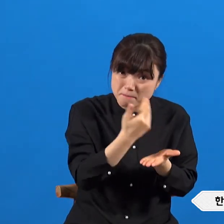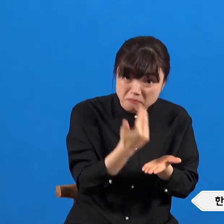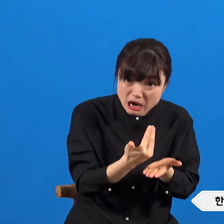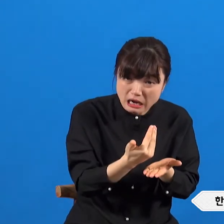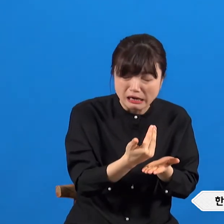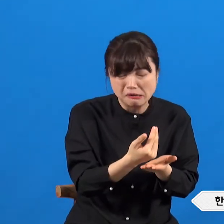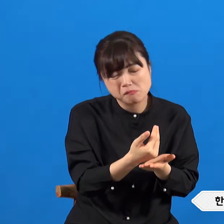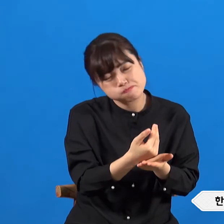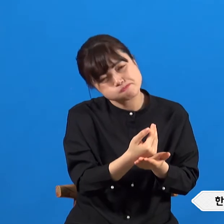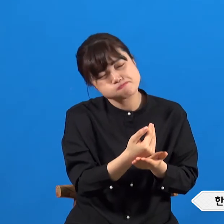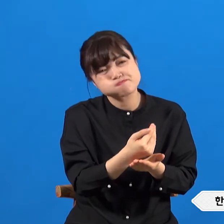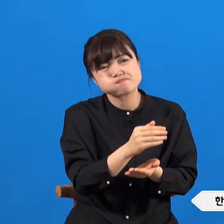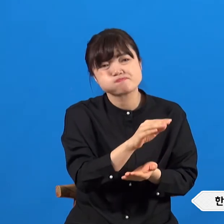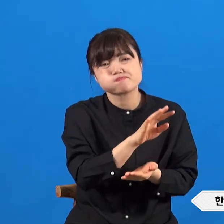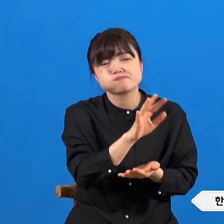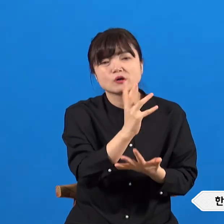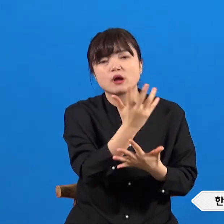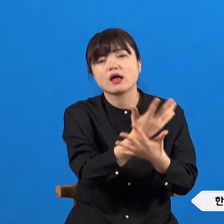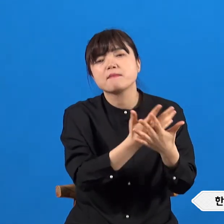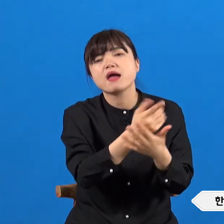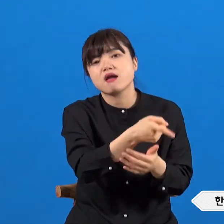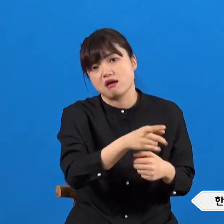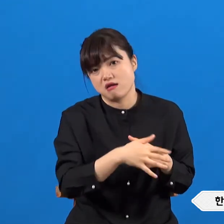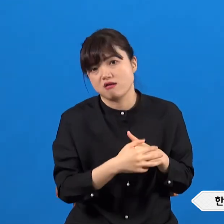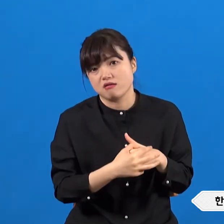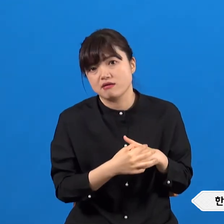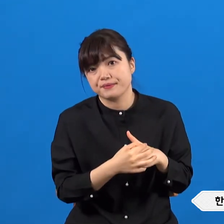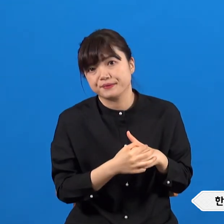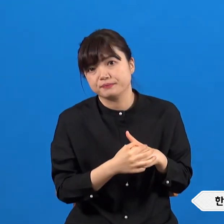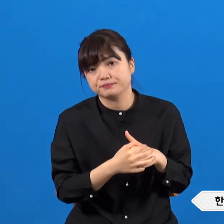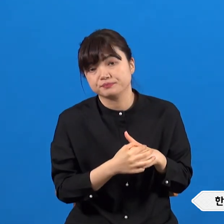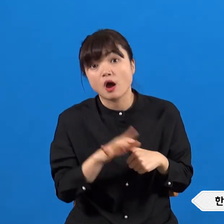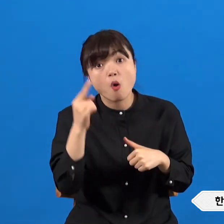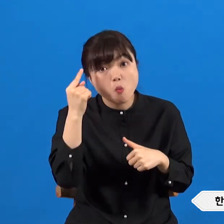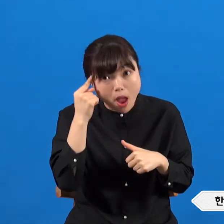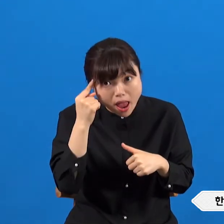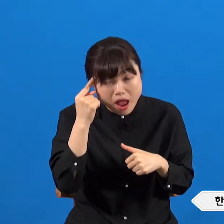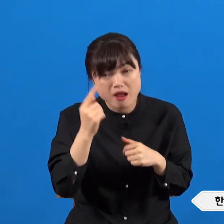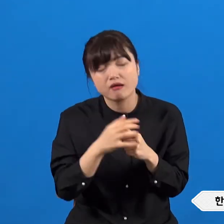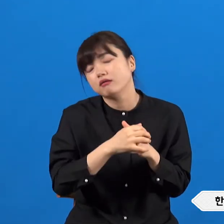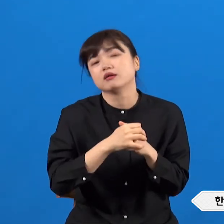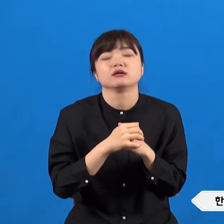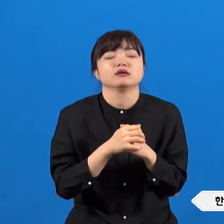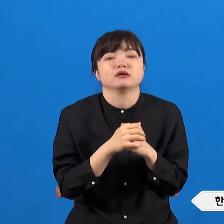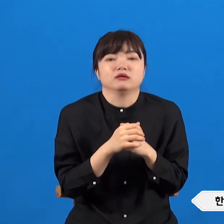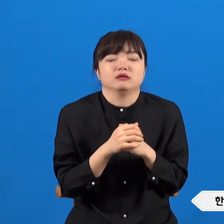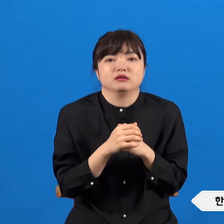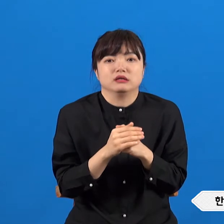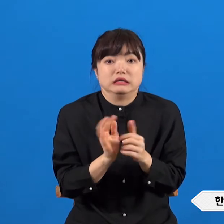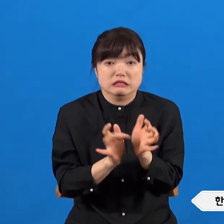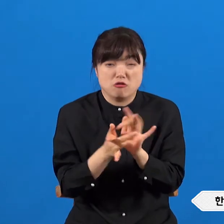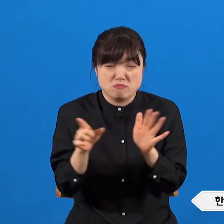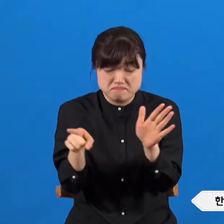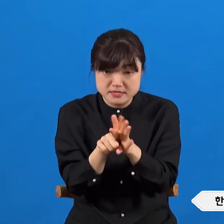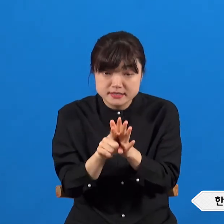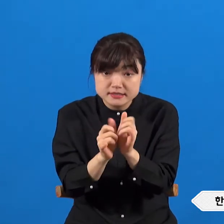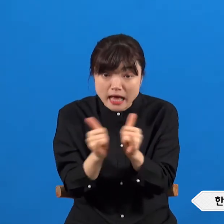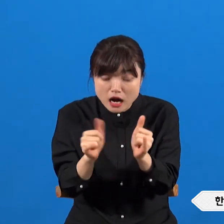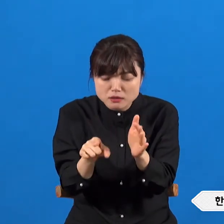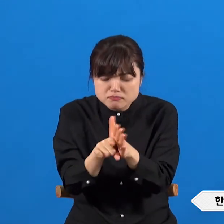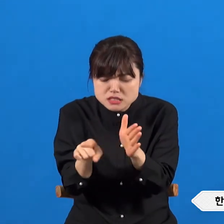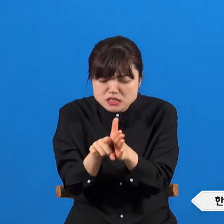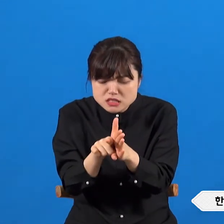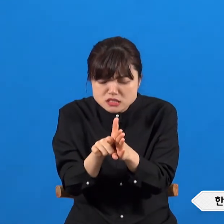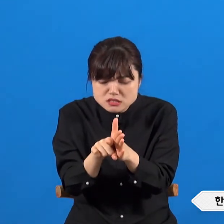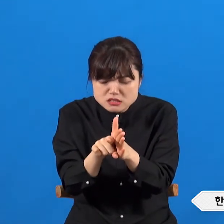구원 못 받을 가능성이 높습니다. 왜냐하면 예수 믿는다고 하는 그